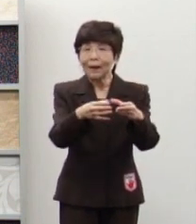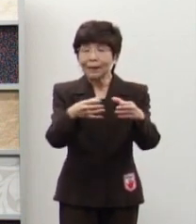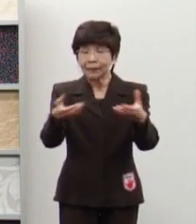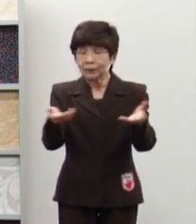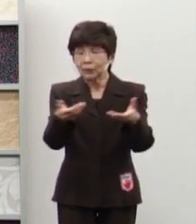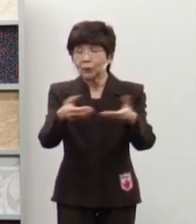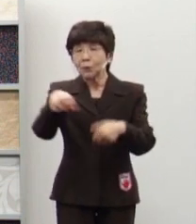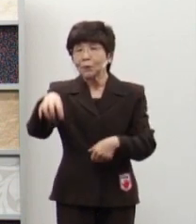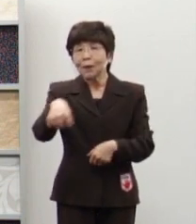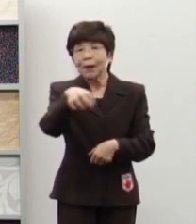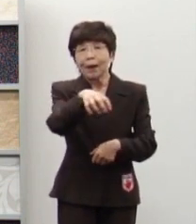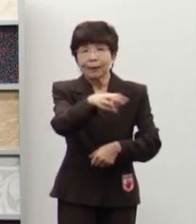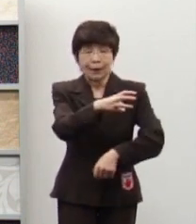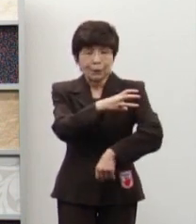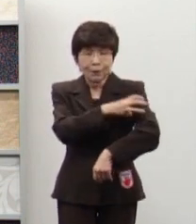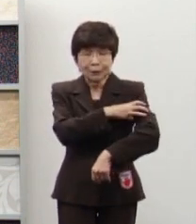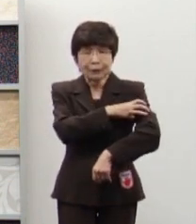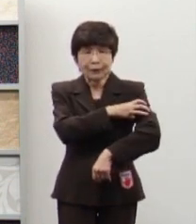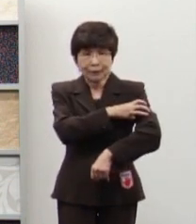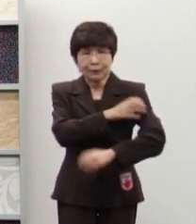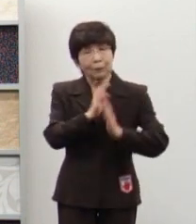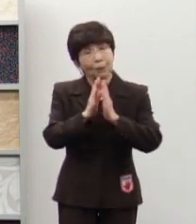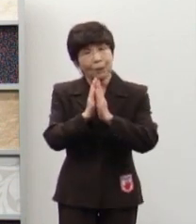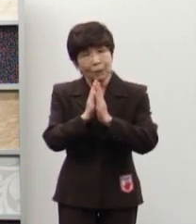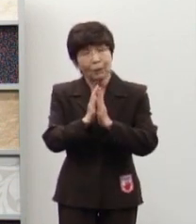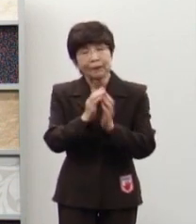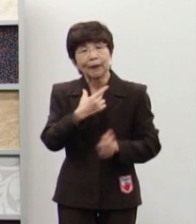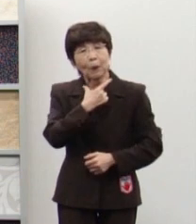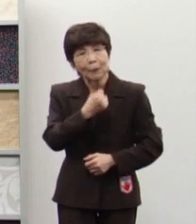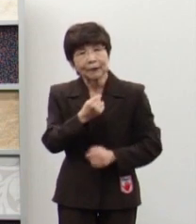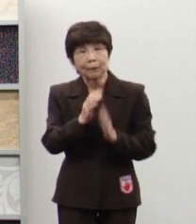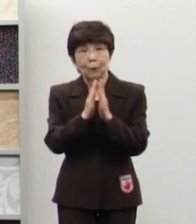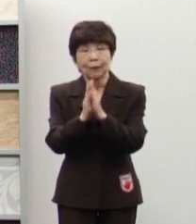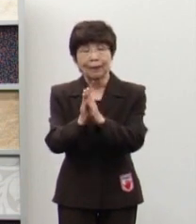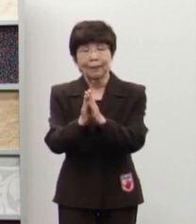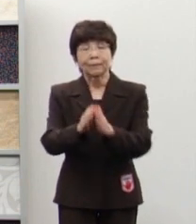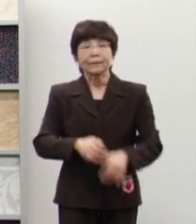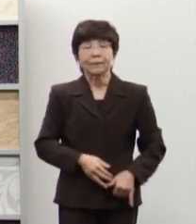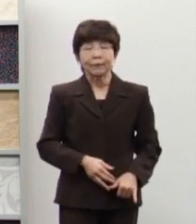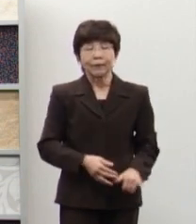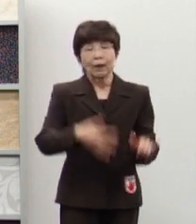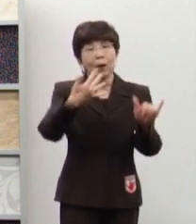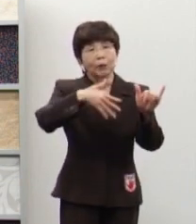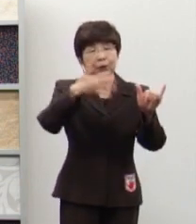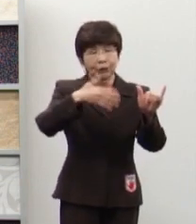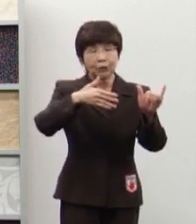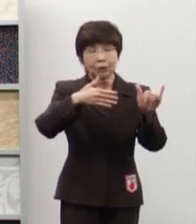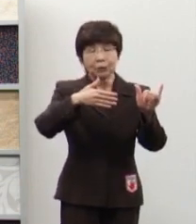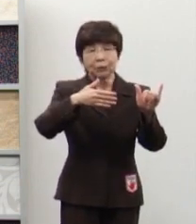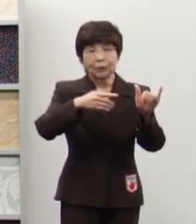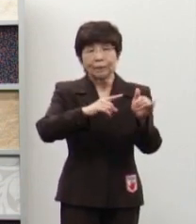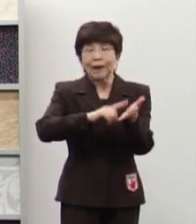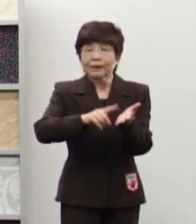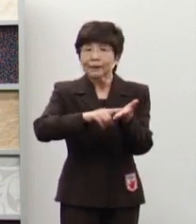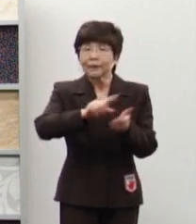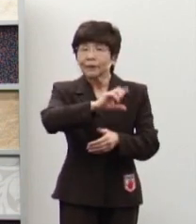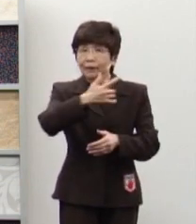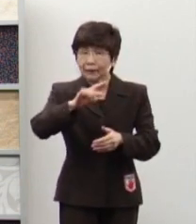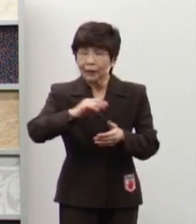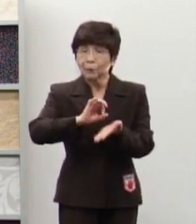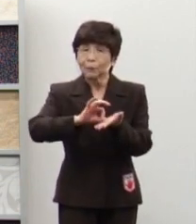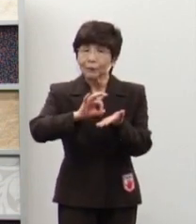種をしていただけるよう要請するほか、YouTube あるいは SNS などによります広報活動も強化してまいります